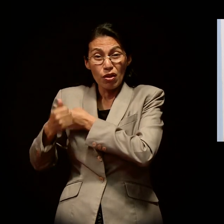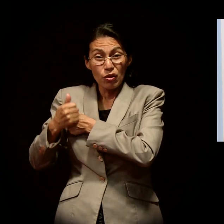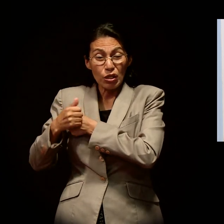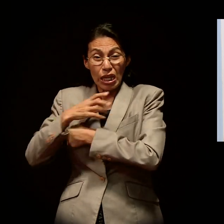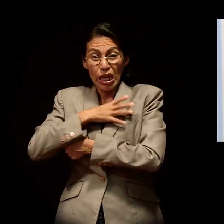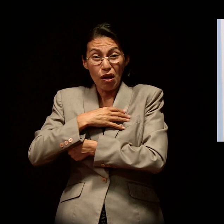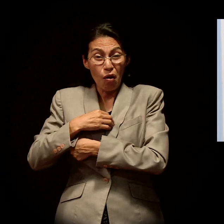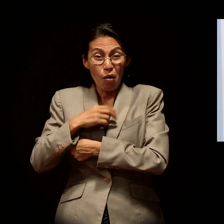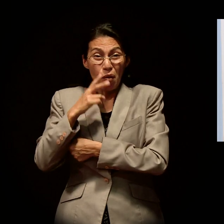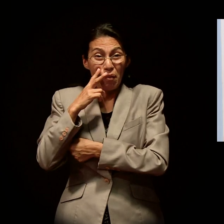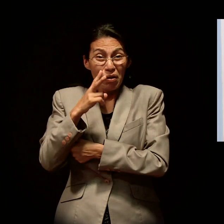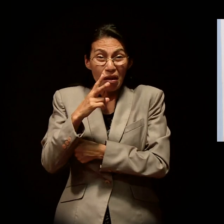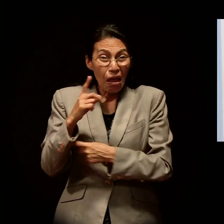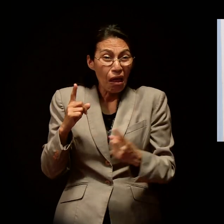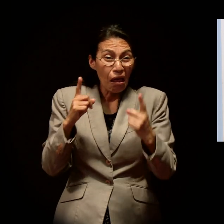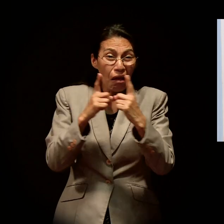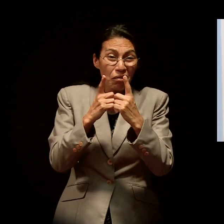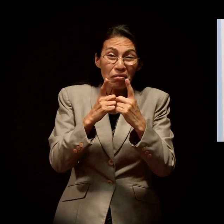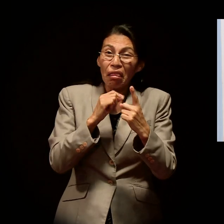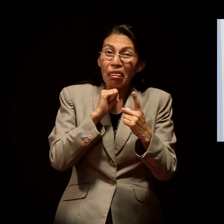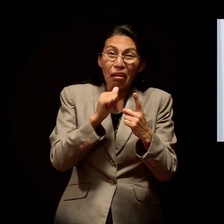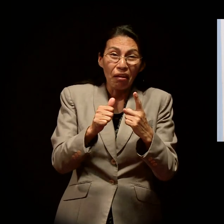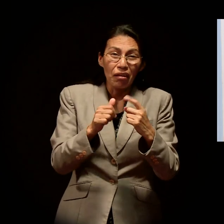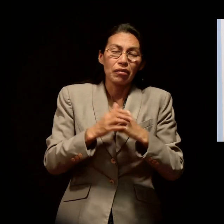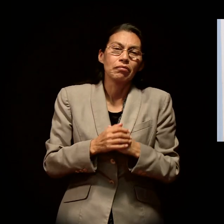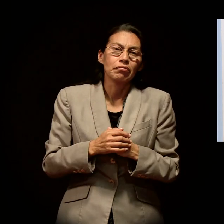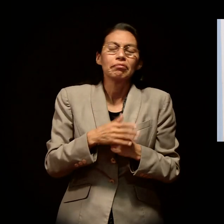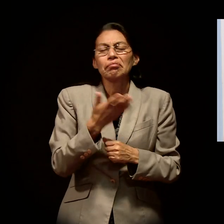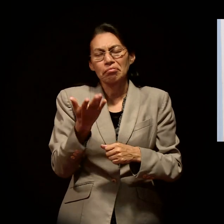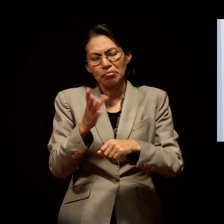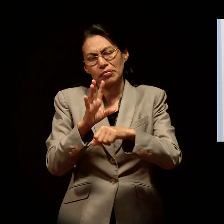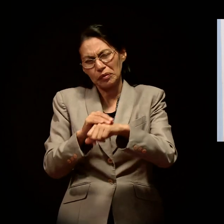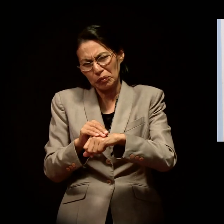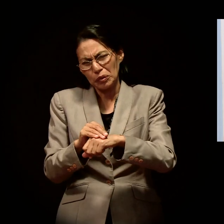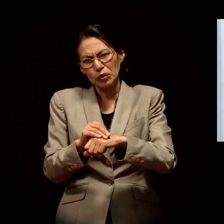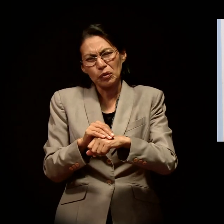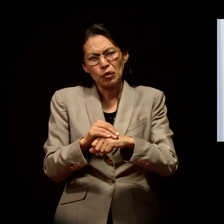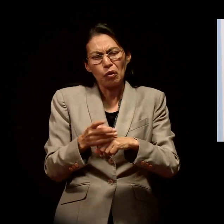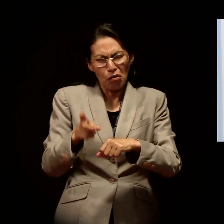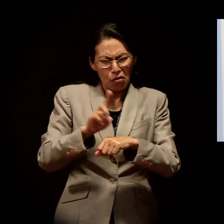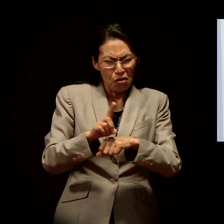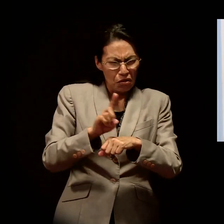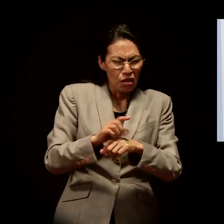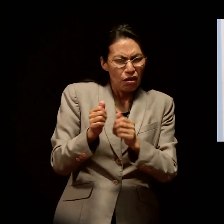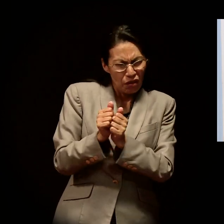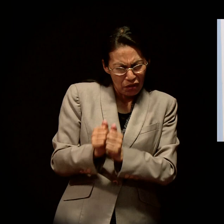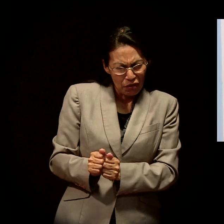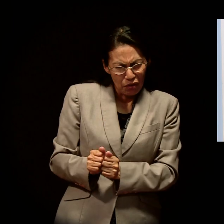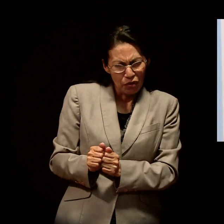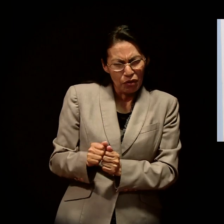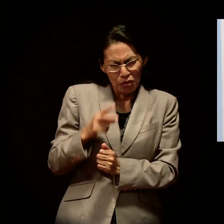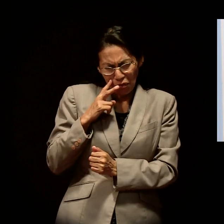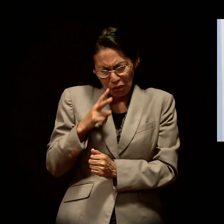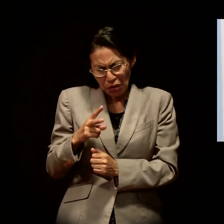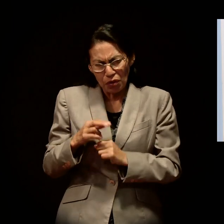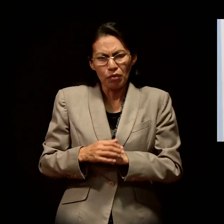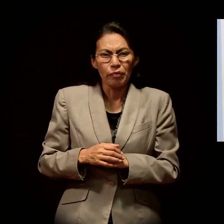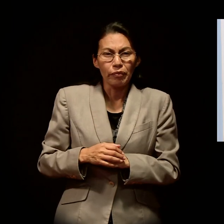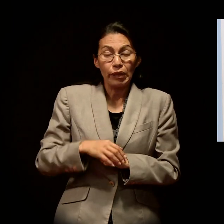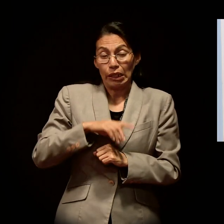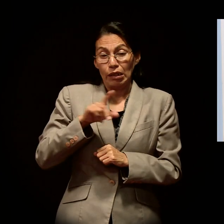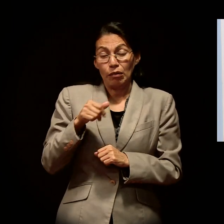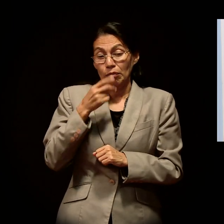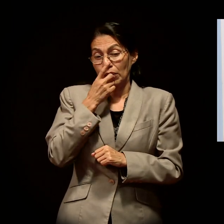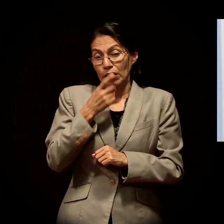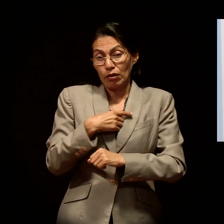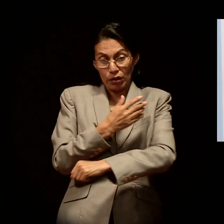años ella Entonces se le dio el permiso estuvo con su hijo algunos días y